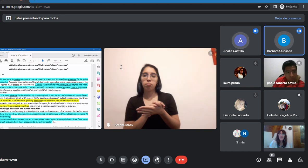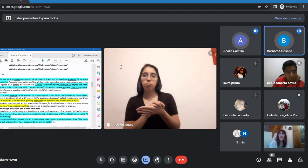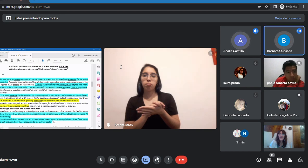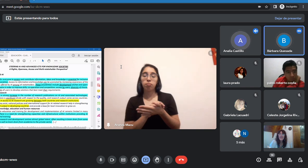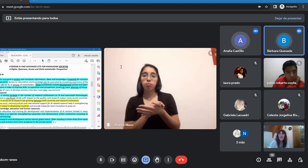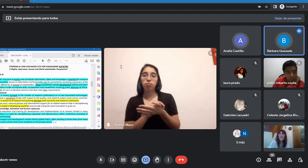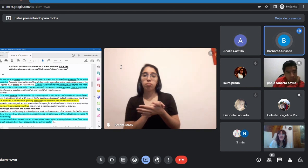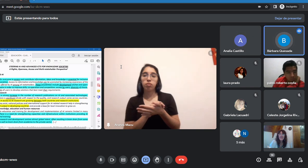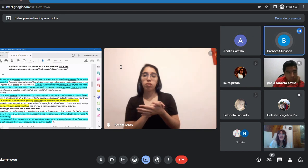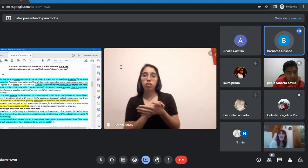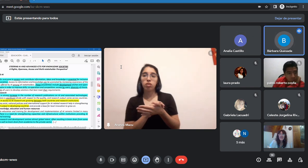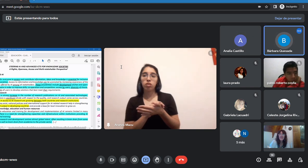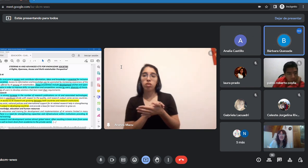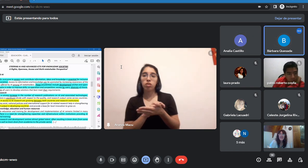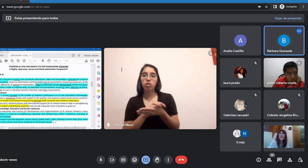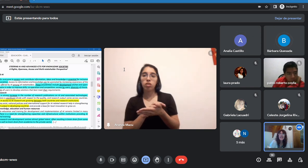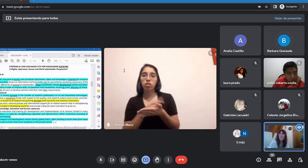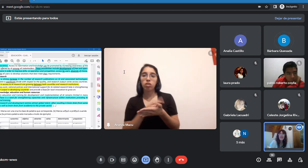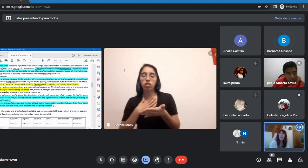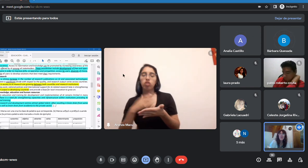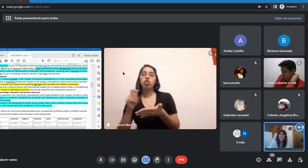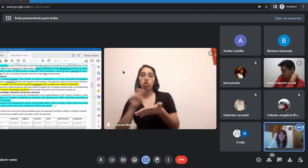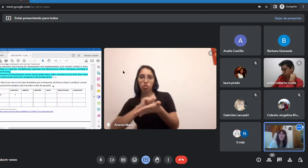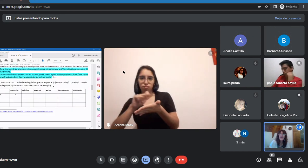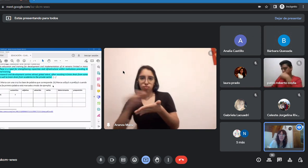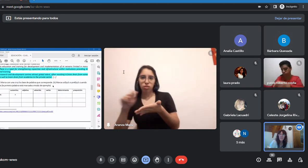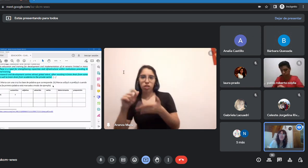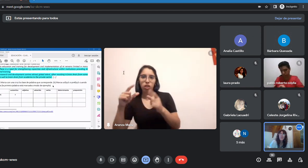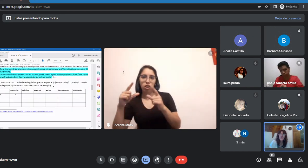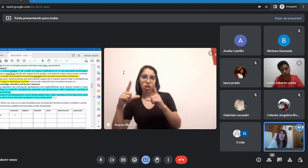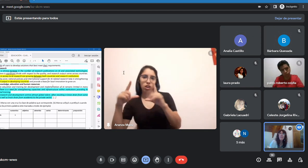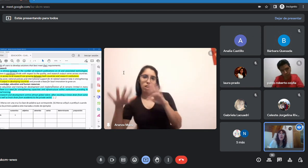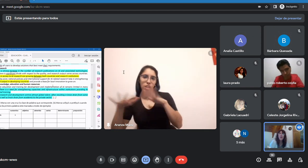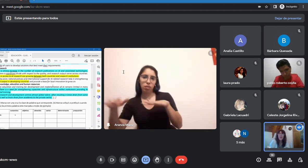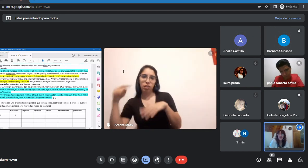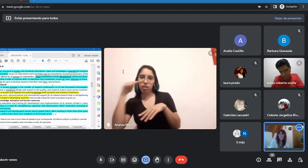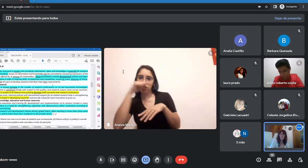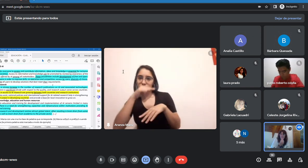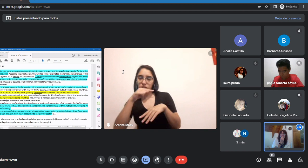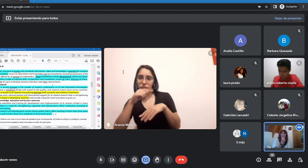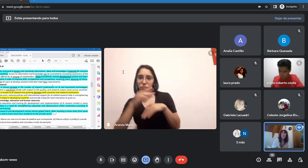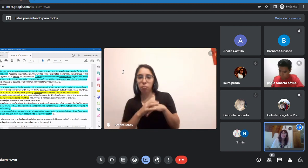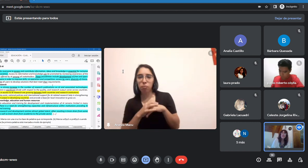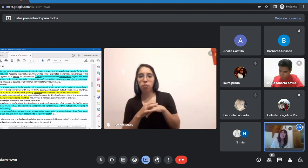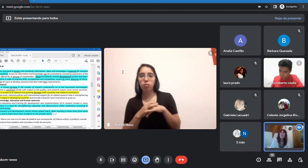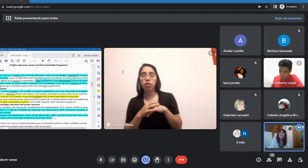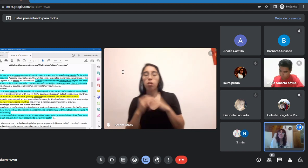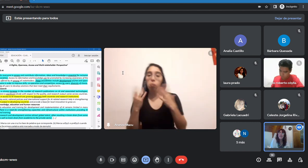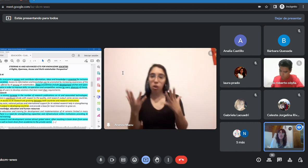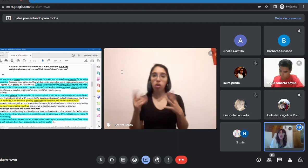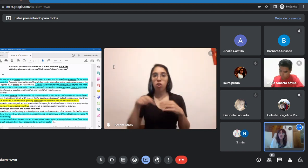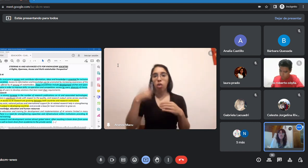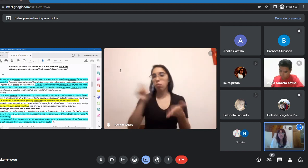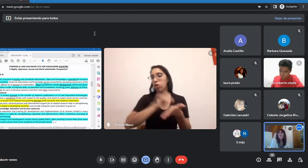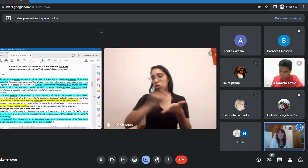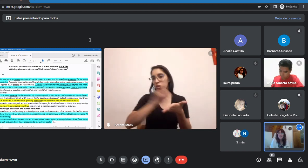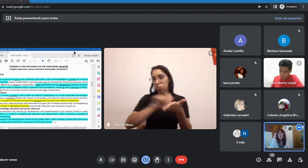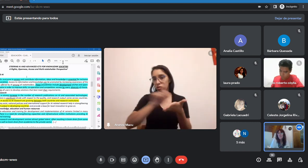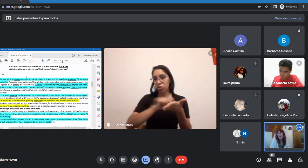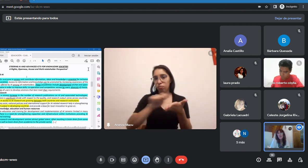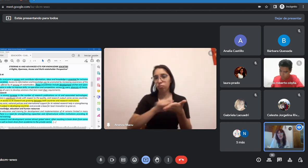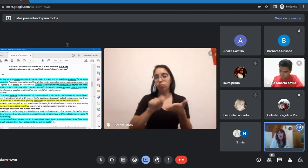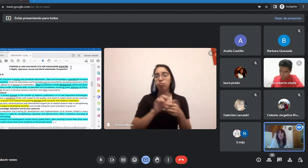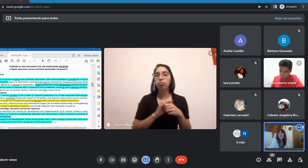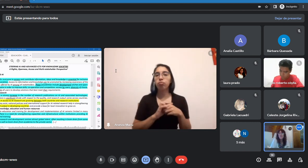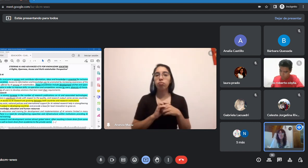Yo hice la 7 hasta la parte 2. Hasta la parte 2. Bien. Bueno, ahora vamos a... Si querés, podés seguir avanzando.